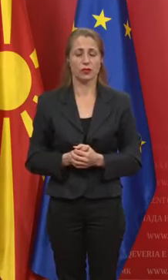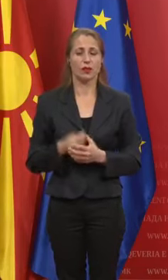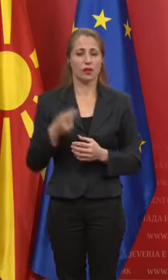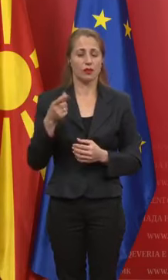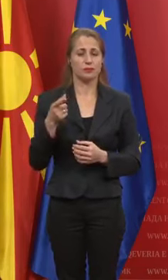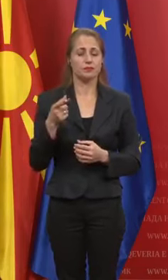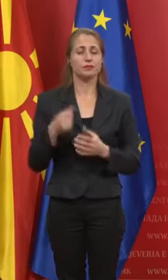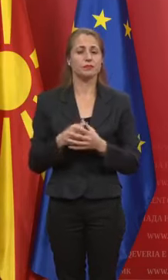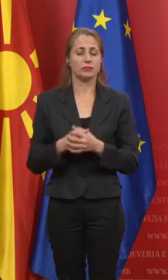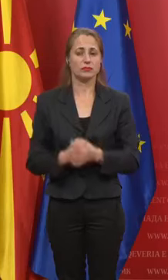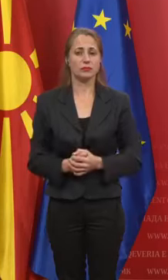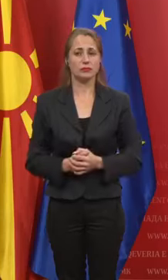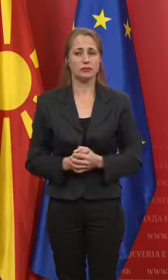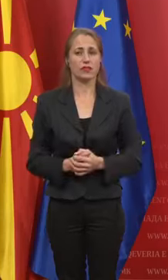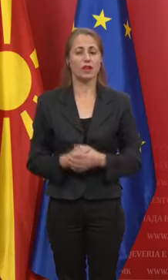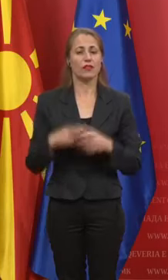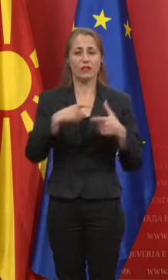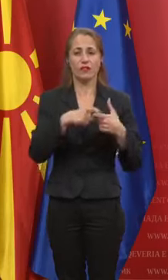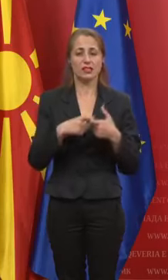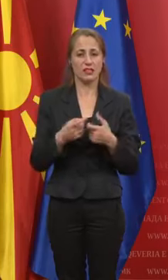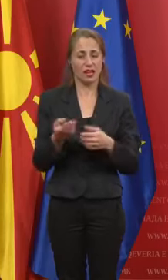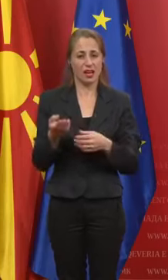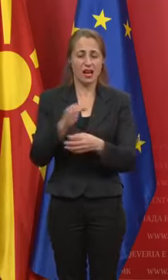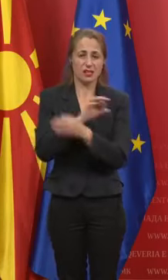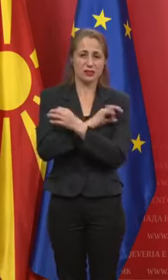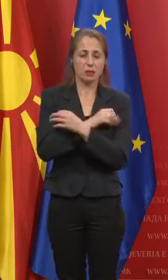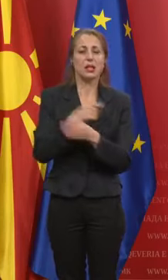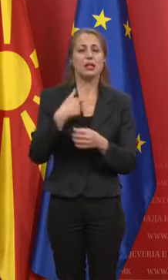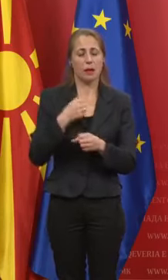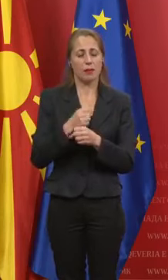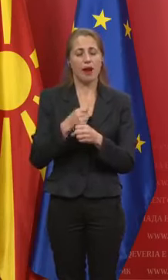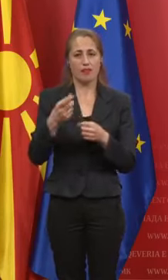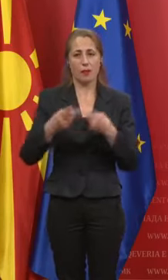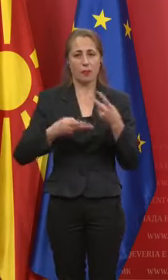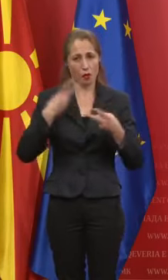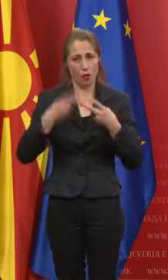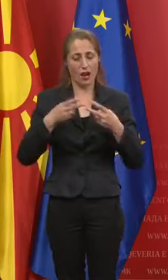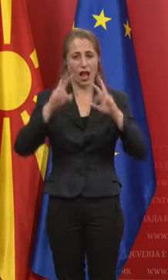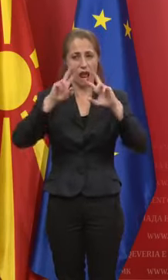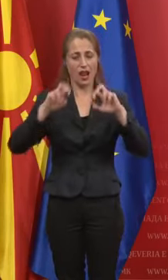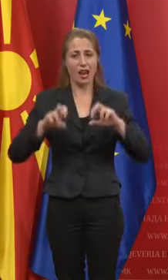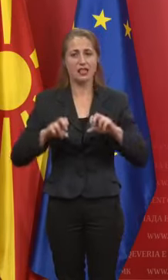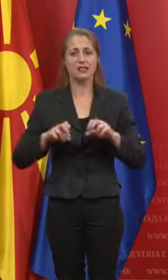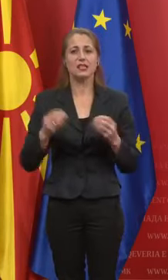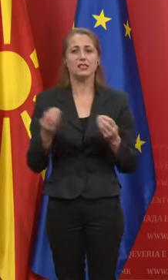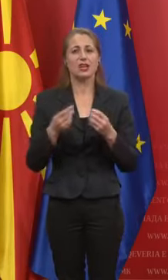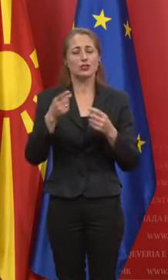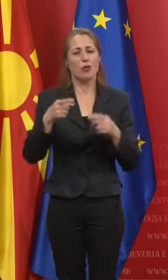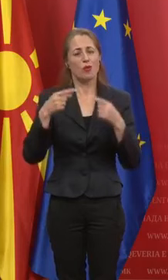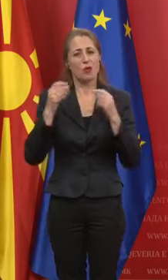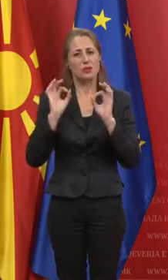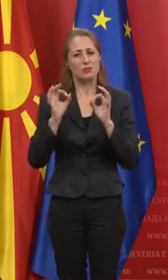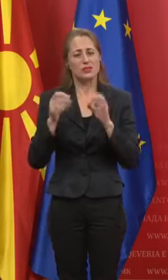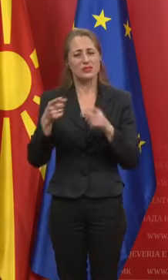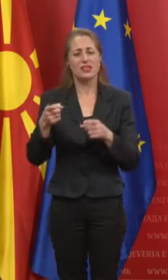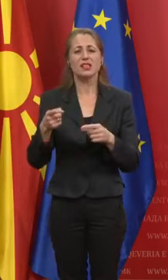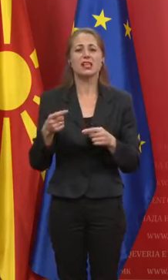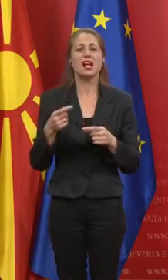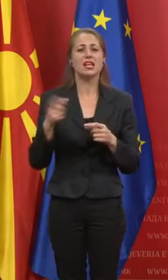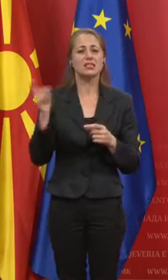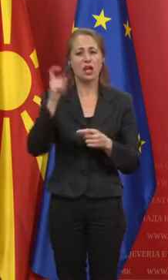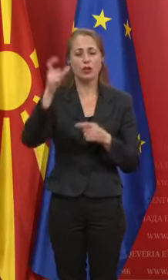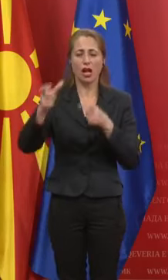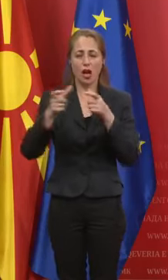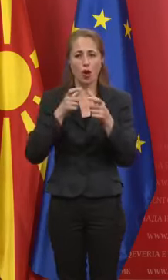дел. Но во однос на смртноста ги правиме овие проверки, анализи, иако заради тоа што се специфични случаи, секојдневната